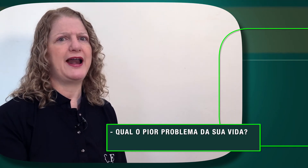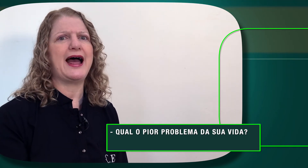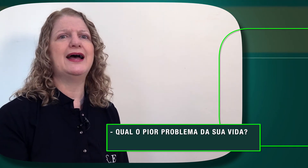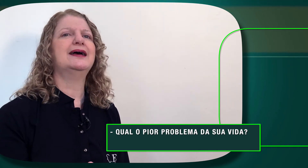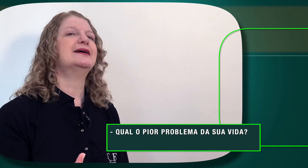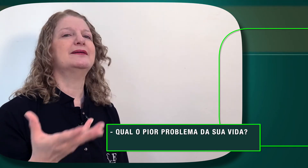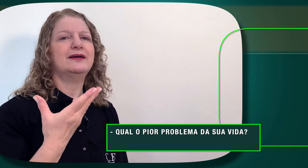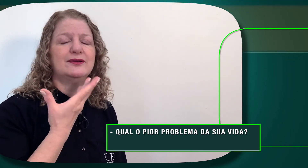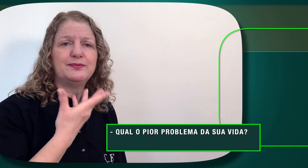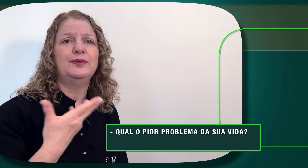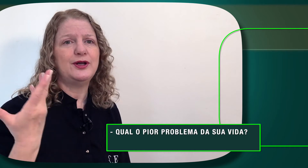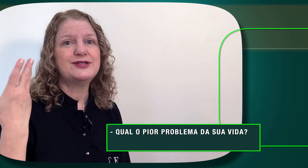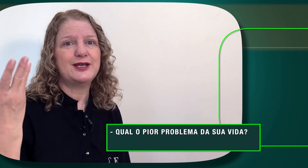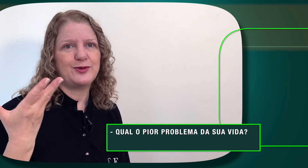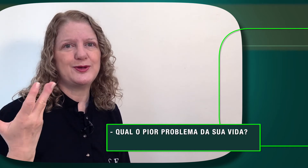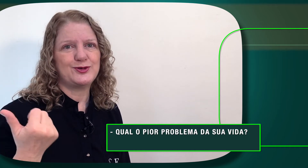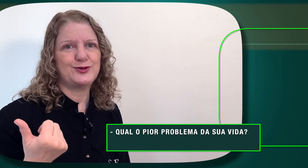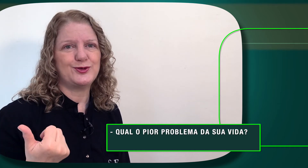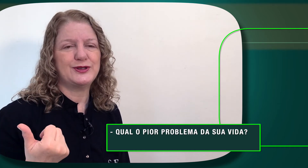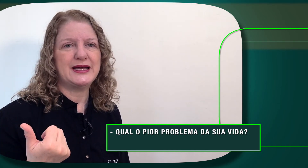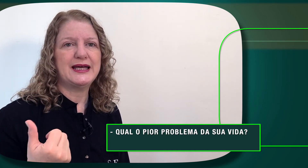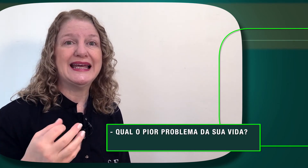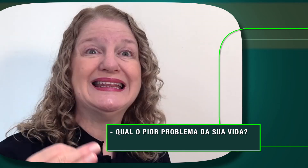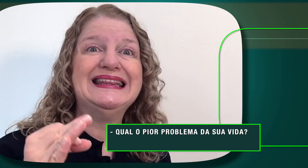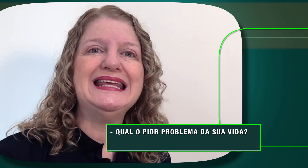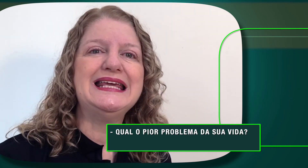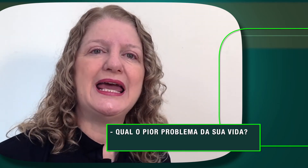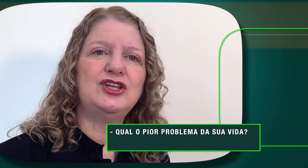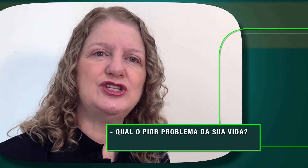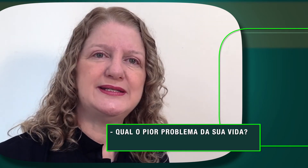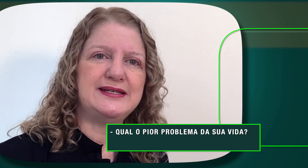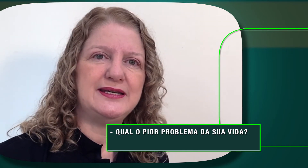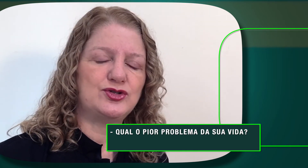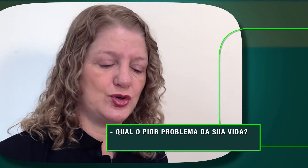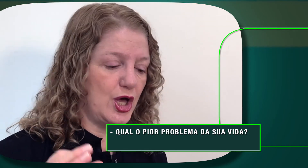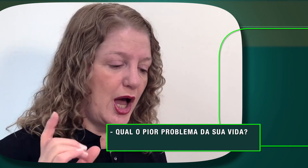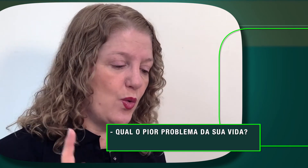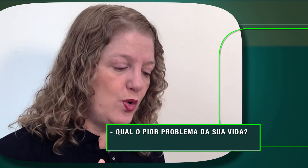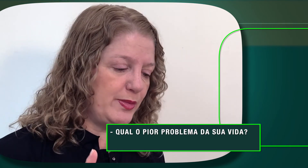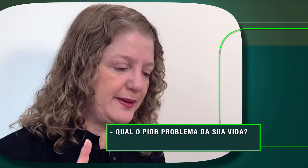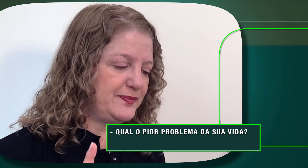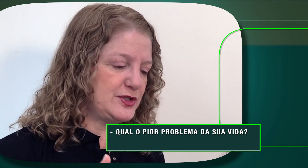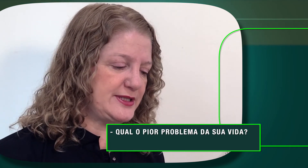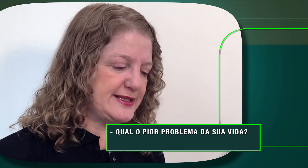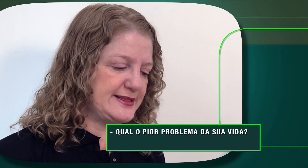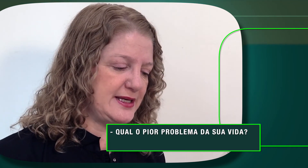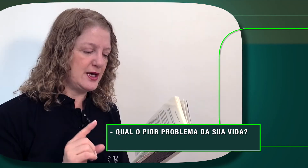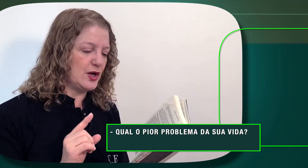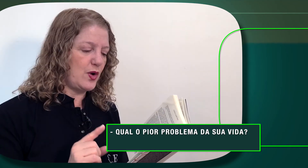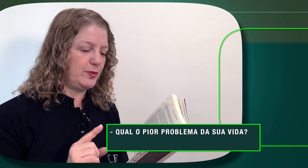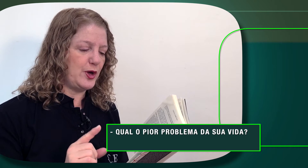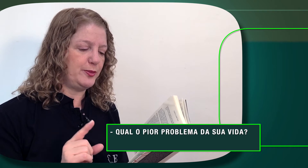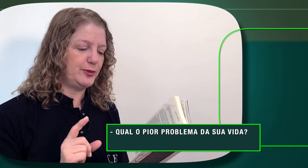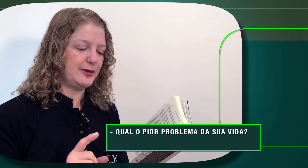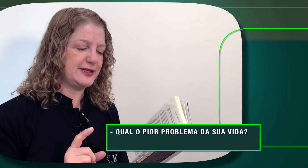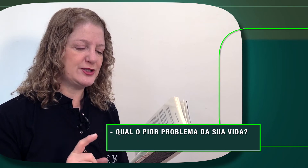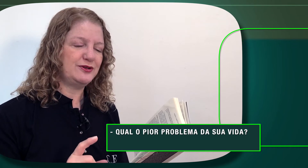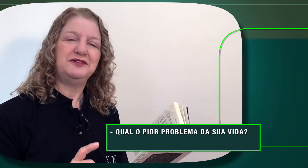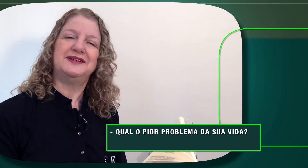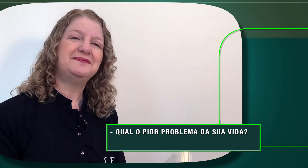falar, por eu ser uma pessoa surda. Ninguém disse isso. Uma disse assim, qual o pior problema da sua vida? Eu